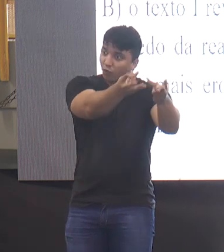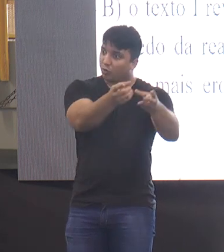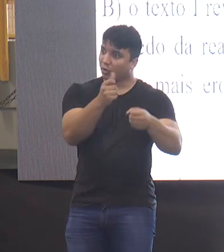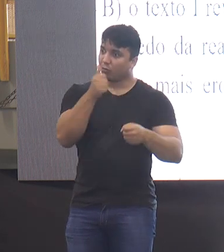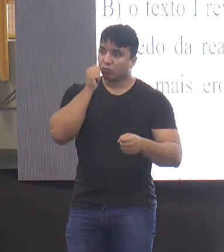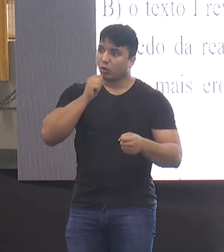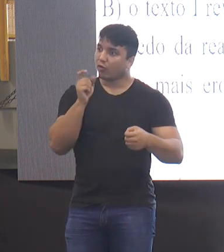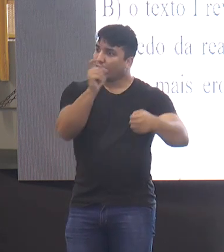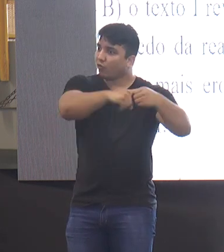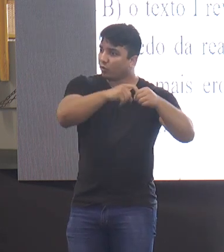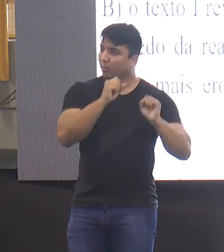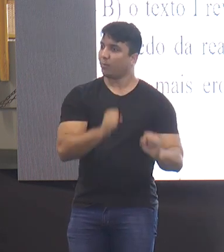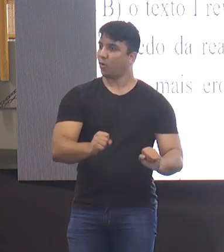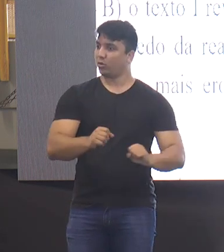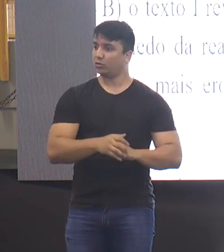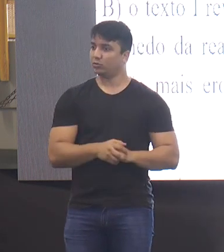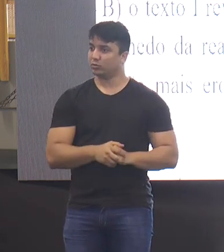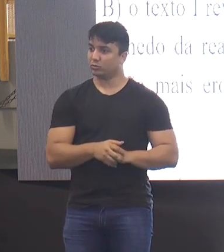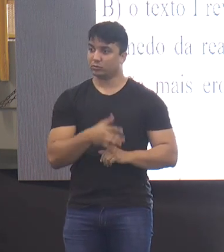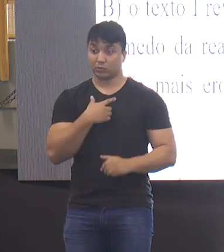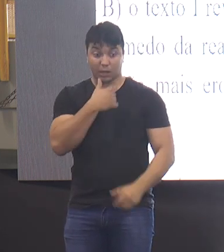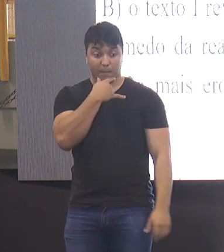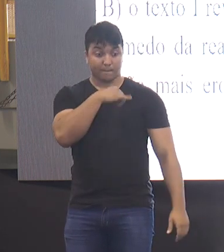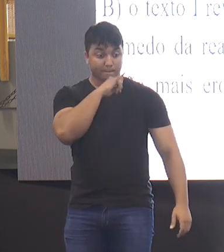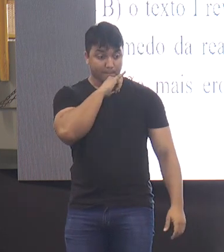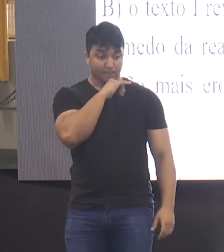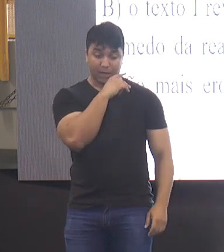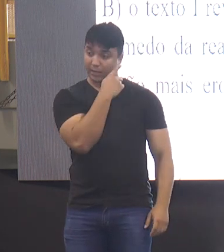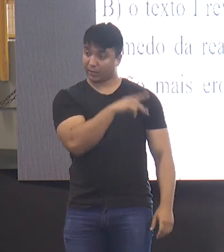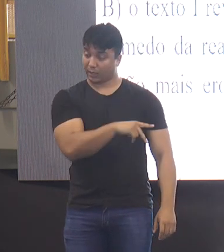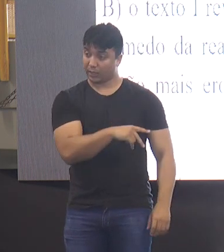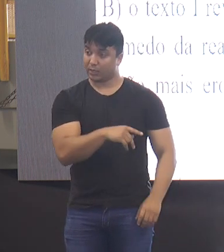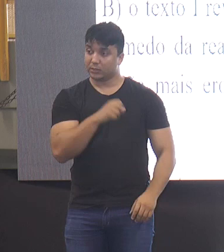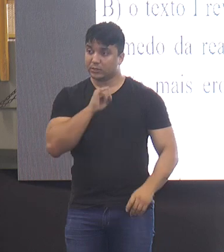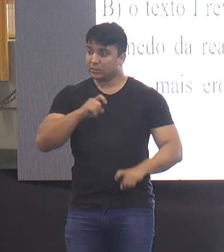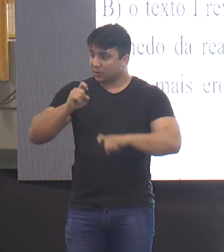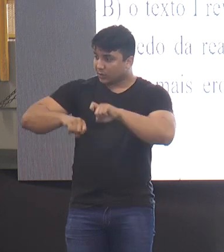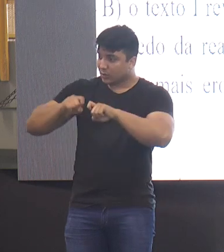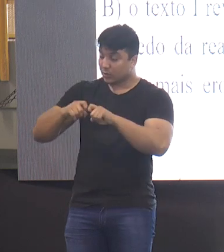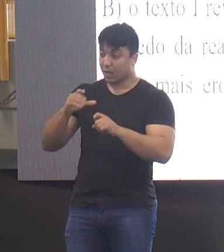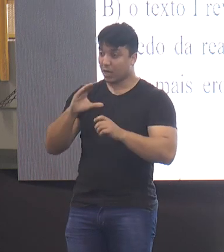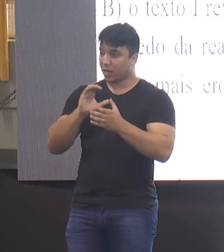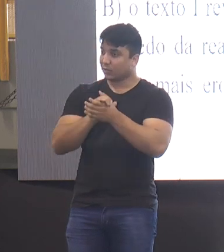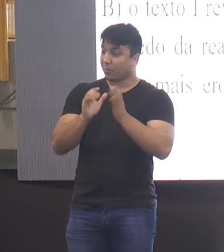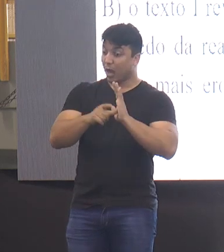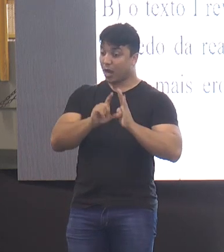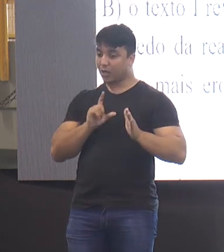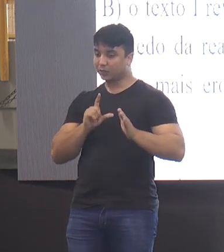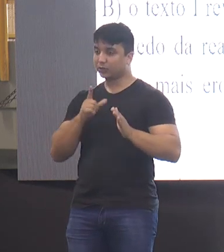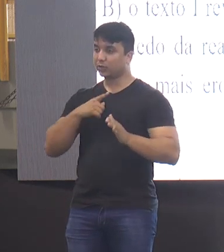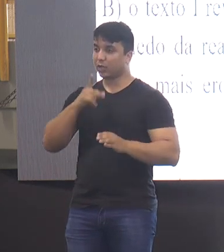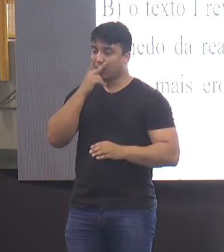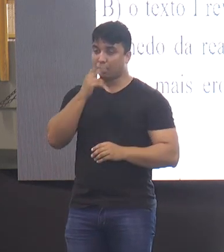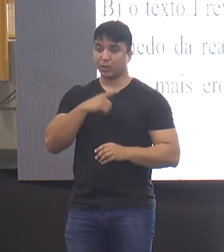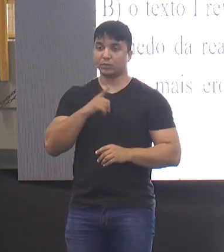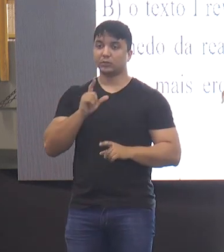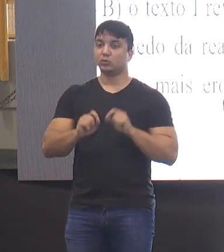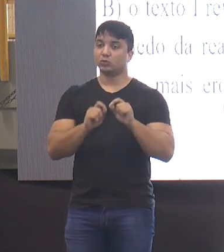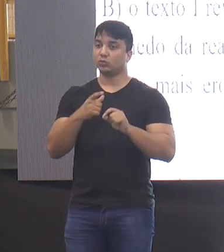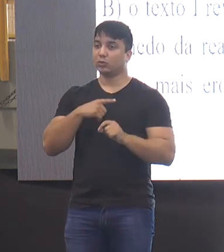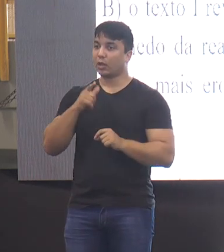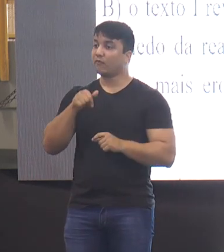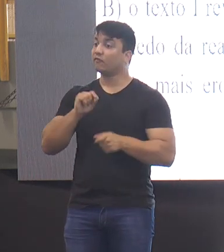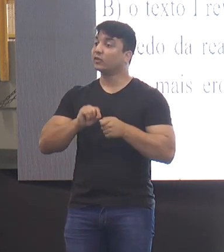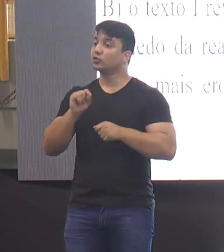mulher. O pai, se a filha transasse antes do casamento, ele ia lavar a honra da família